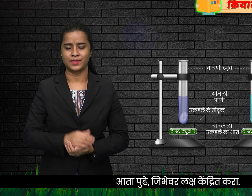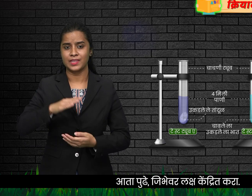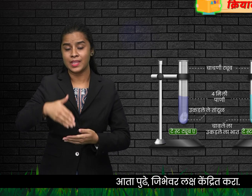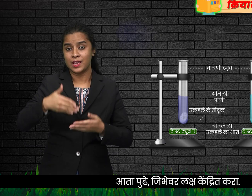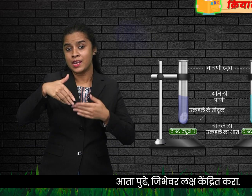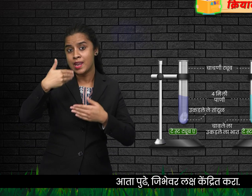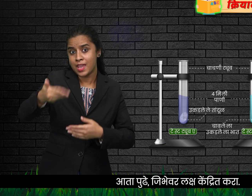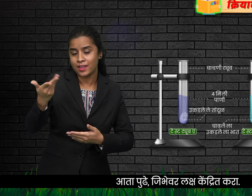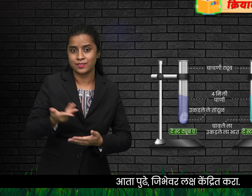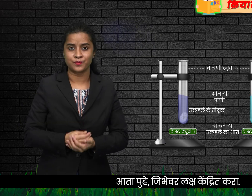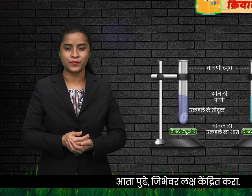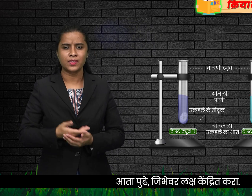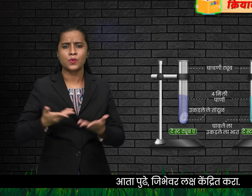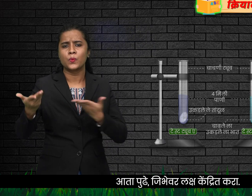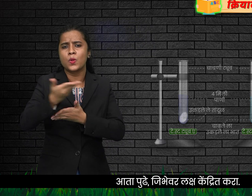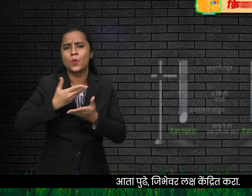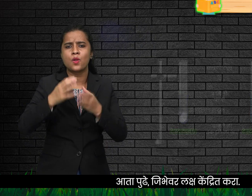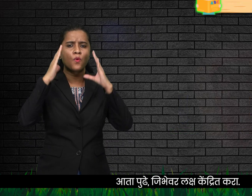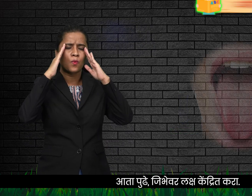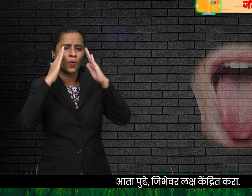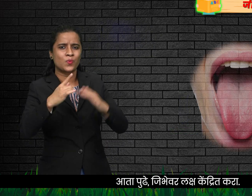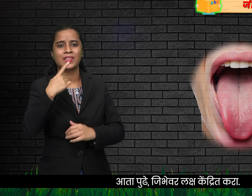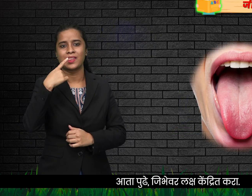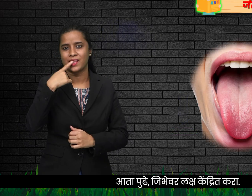आता पुढे जिभेवर लक्ष केंद्रित करा.